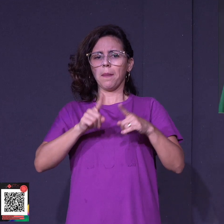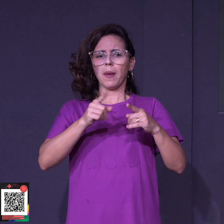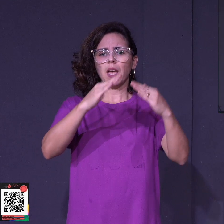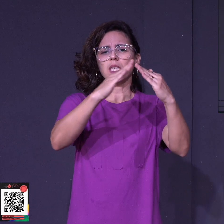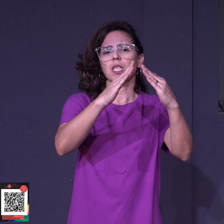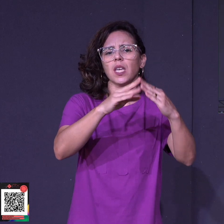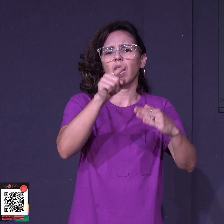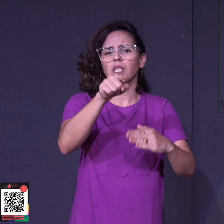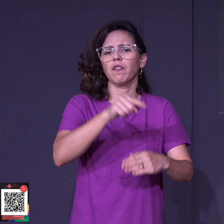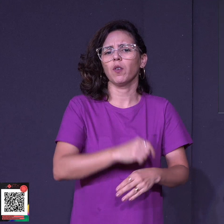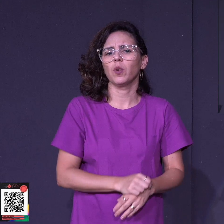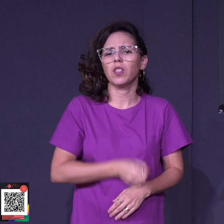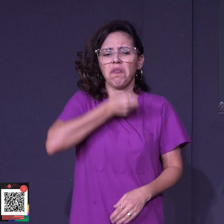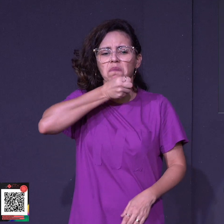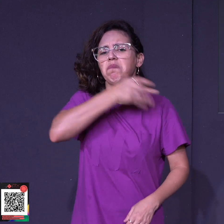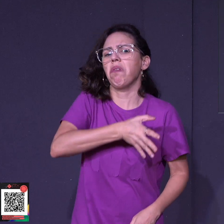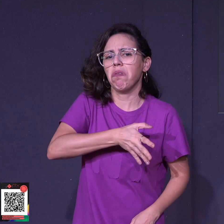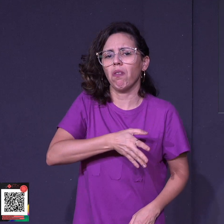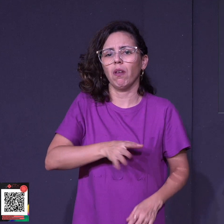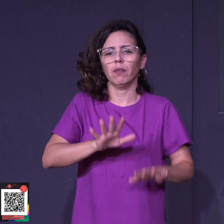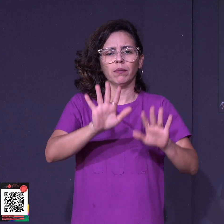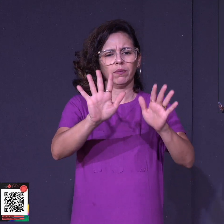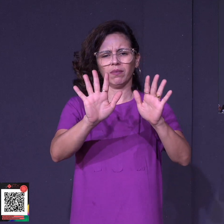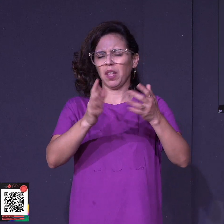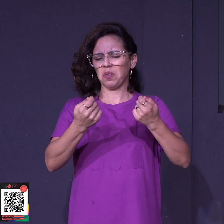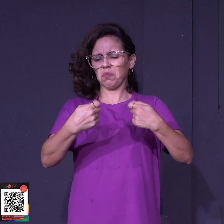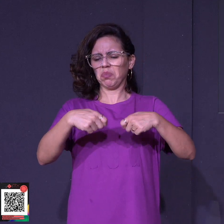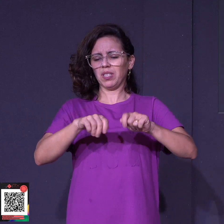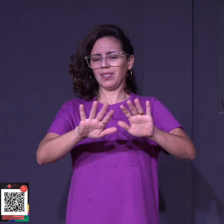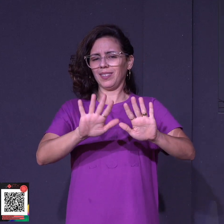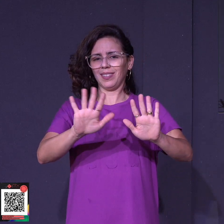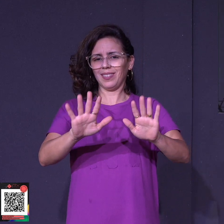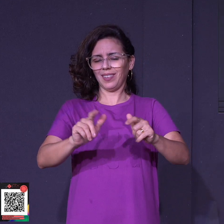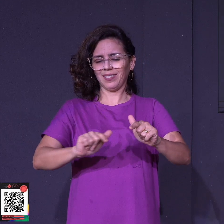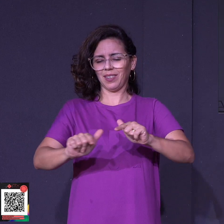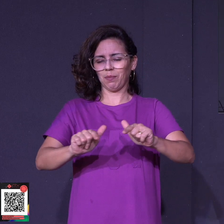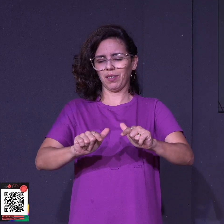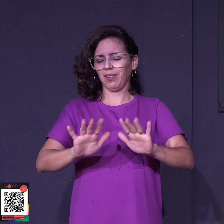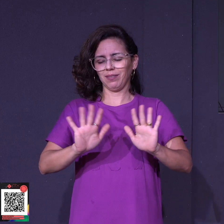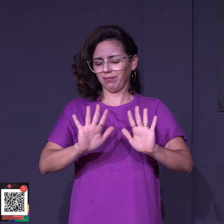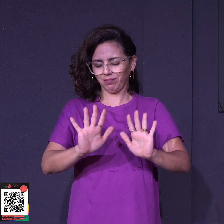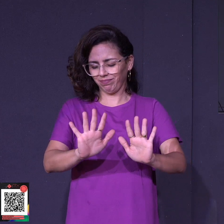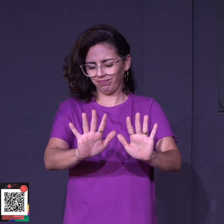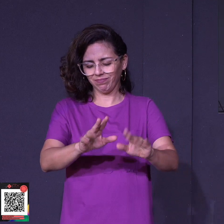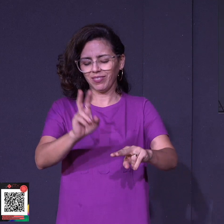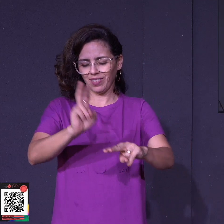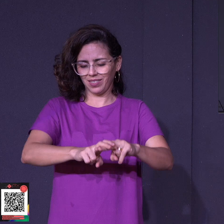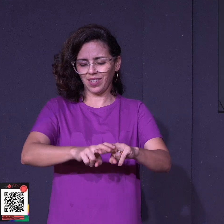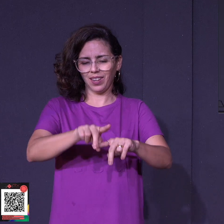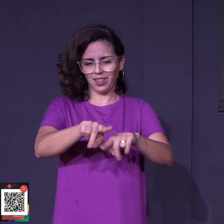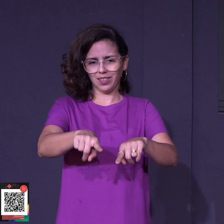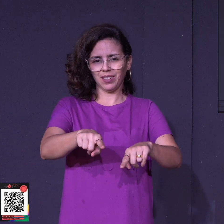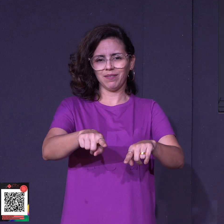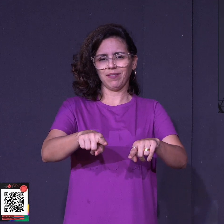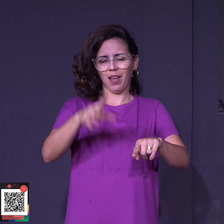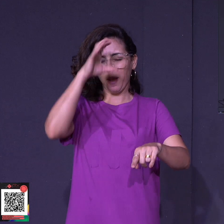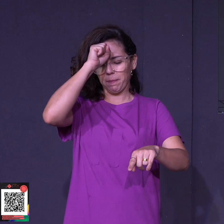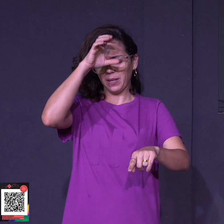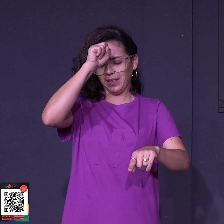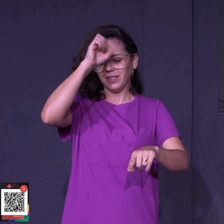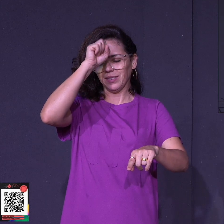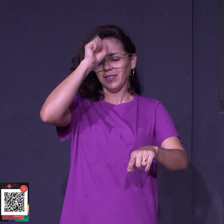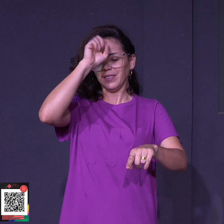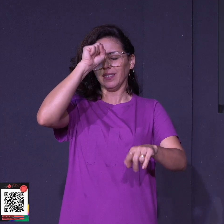Fica sentadinho aí, recebendo a palavra. Eu não estou interessado no que você faz. Eu